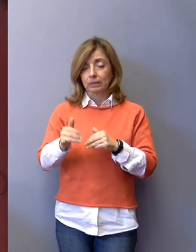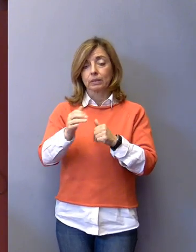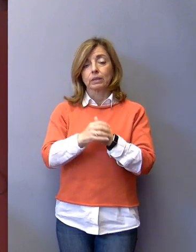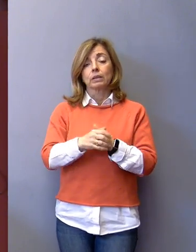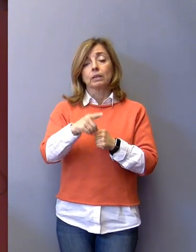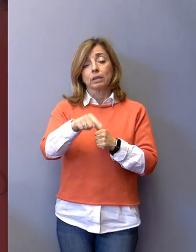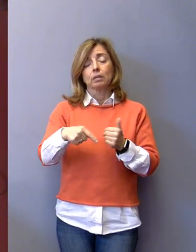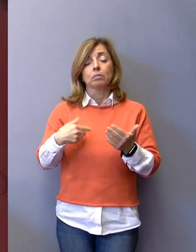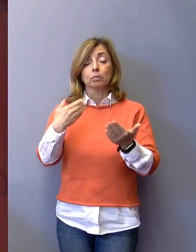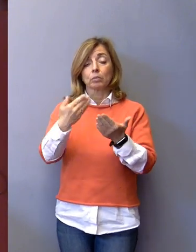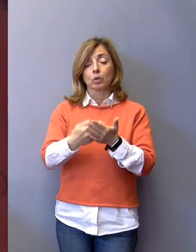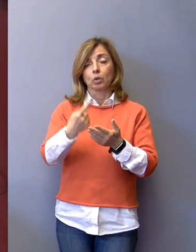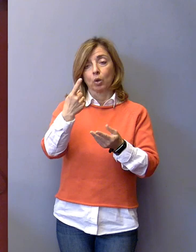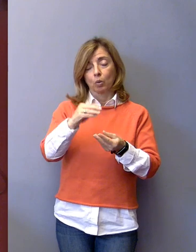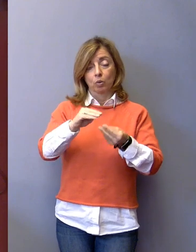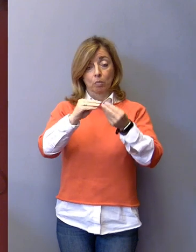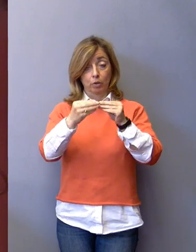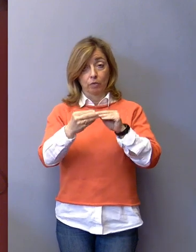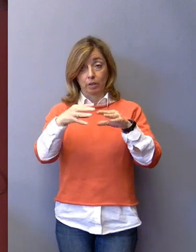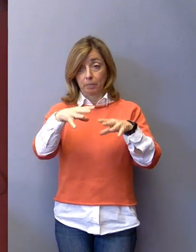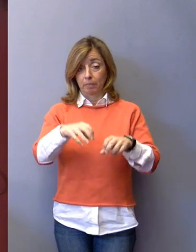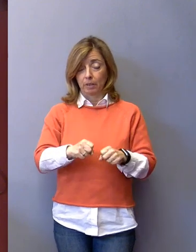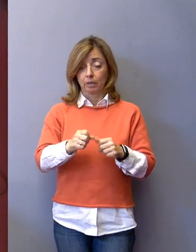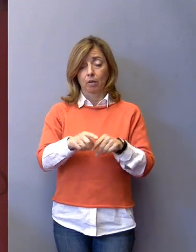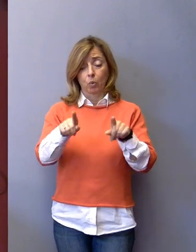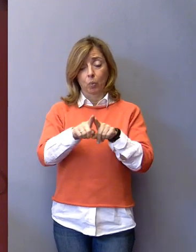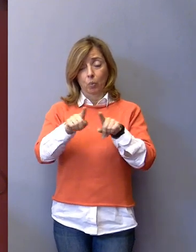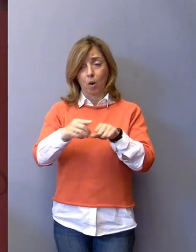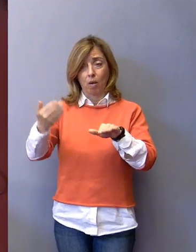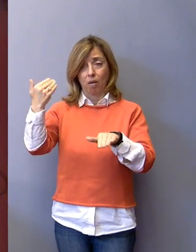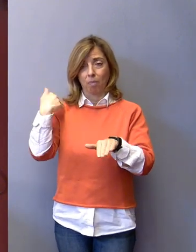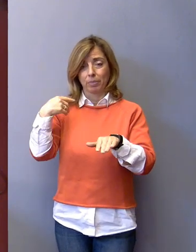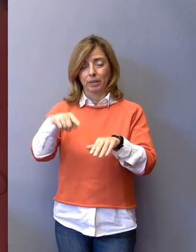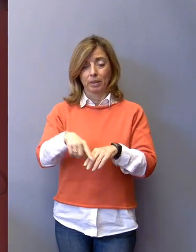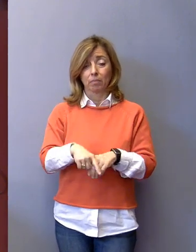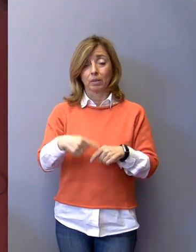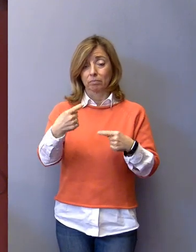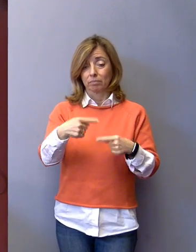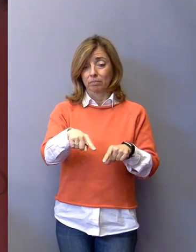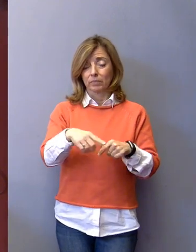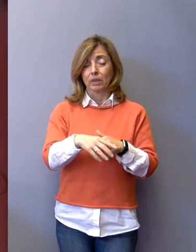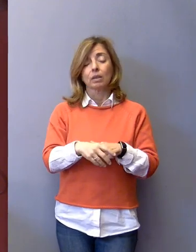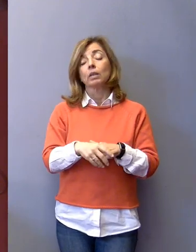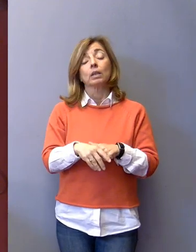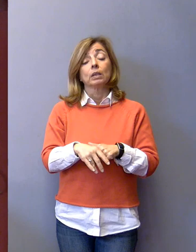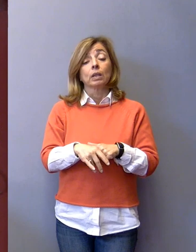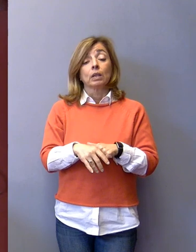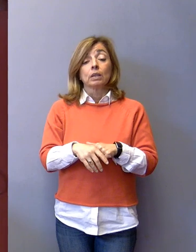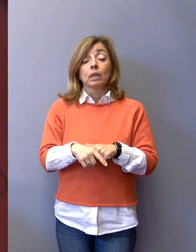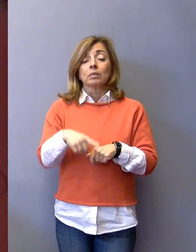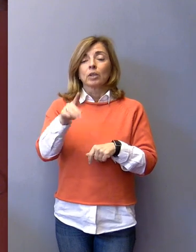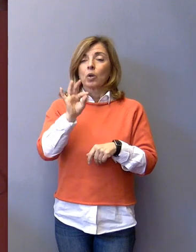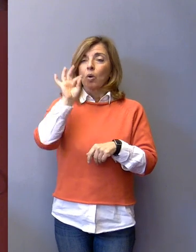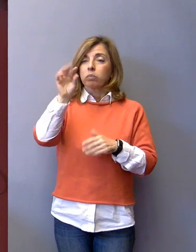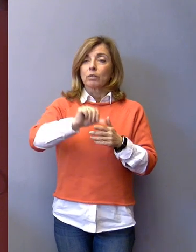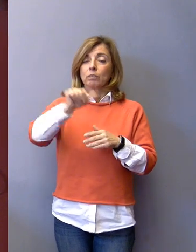anche qui propongo una modifica dell'impegnativa analoga a quella precedente perché anche qui in realtà la funzione principale viene